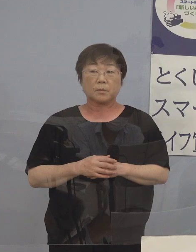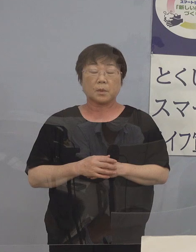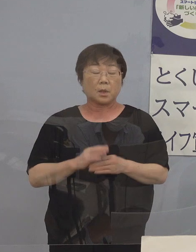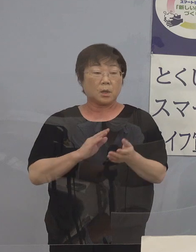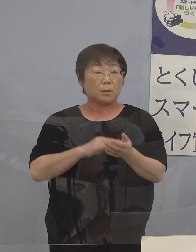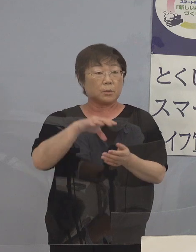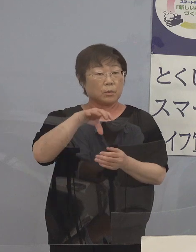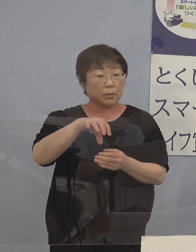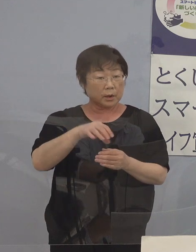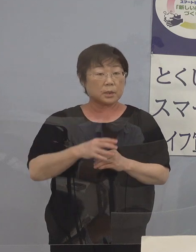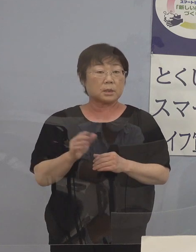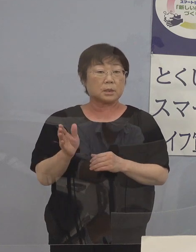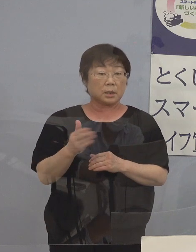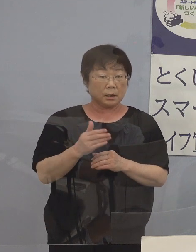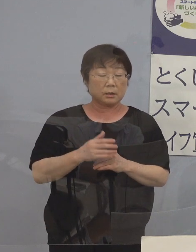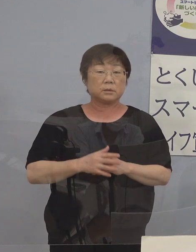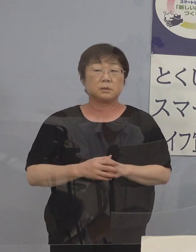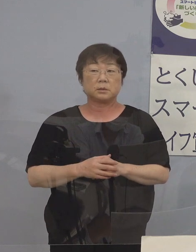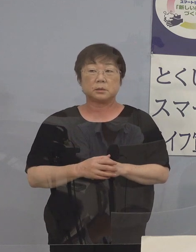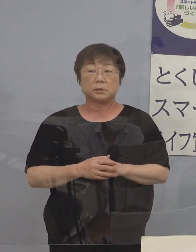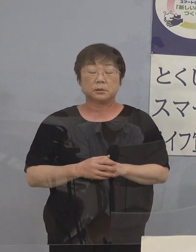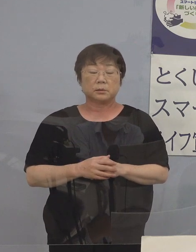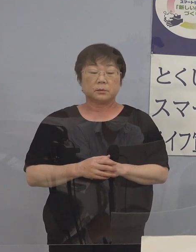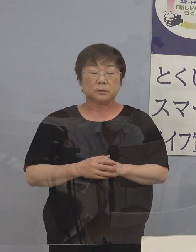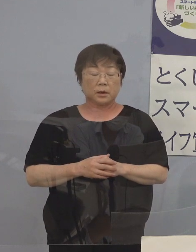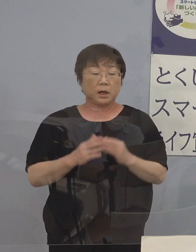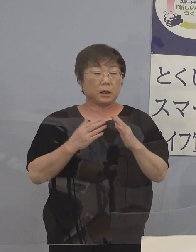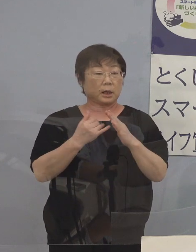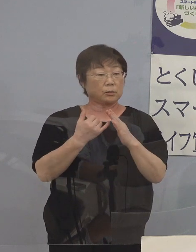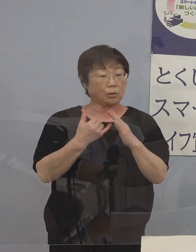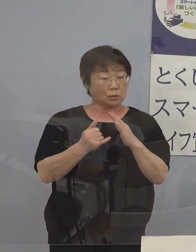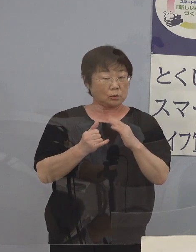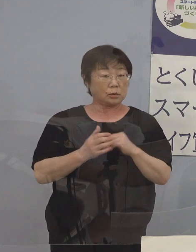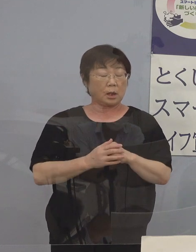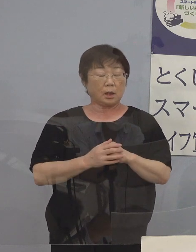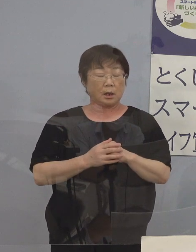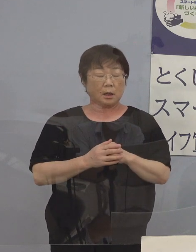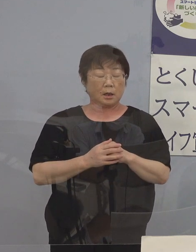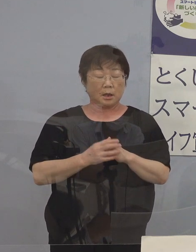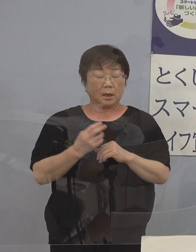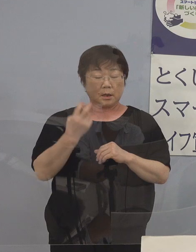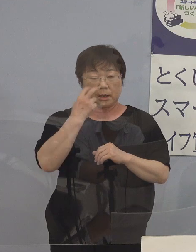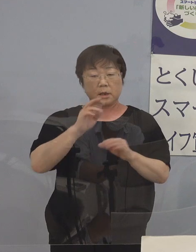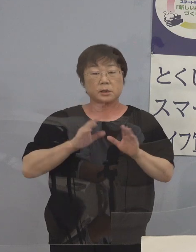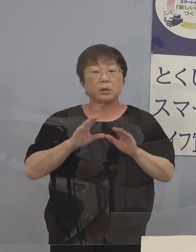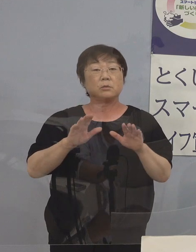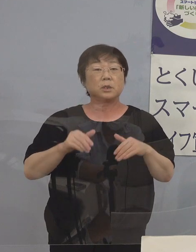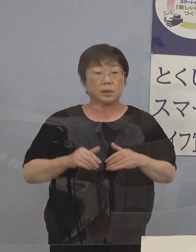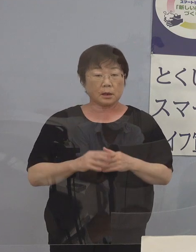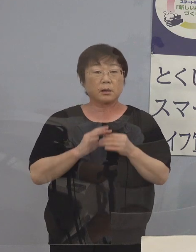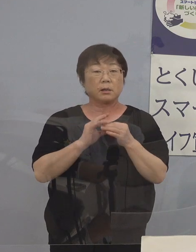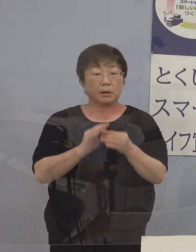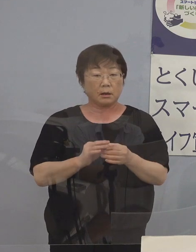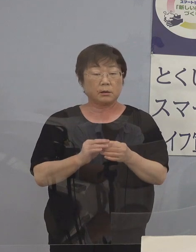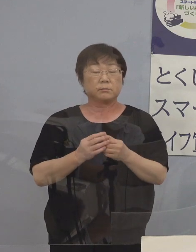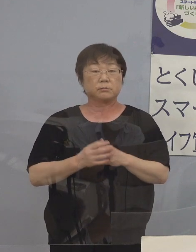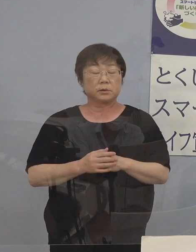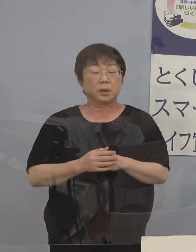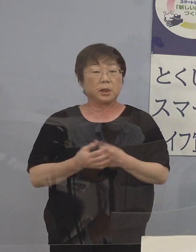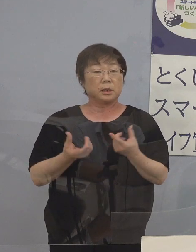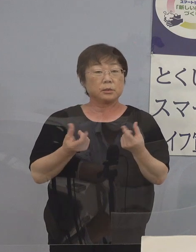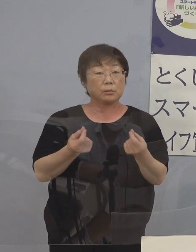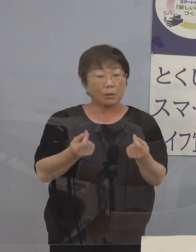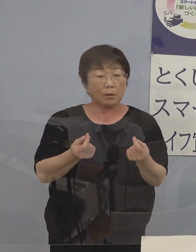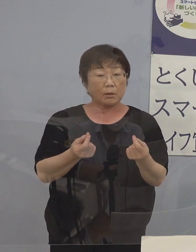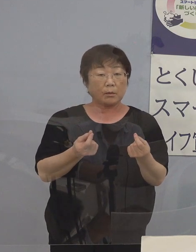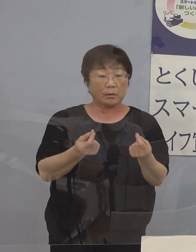病院側のレジストの方からですね、ご家族が検査を受けたので、はい、それに、まあ、従う